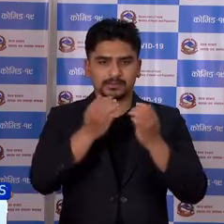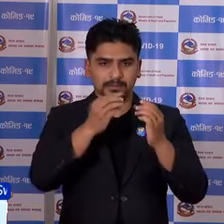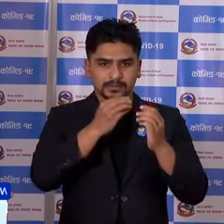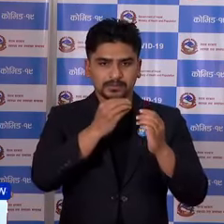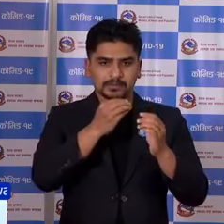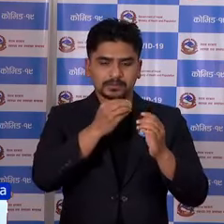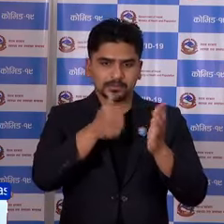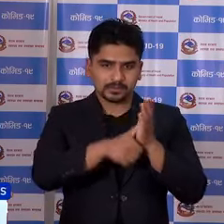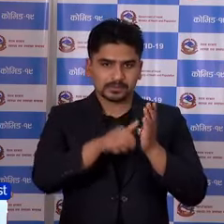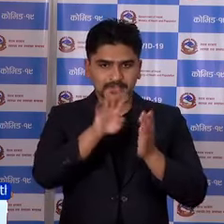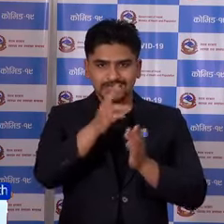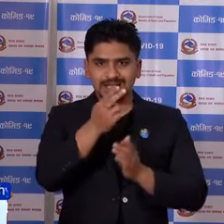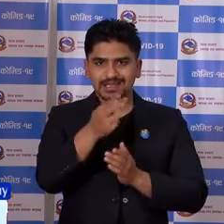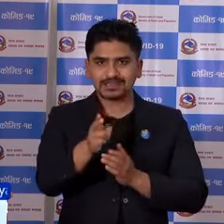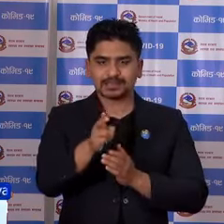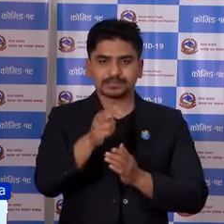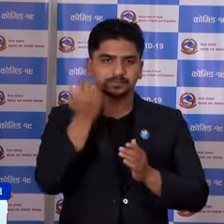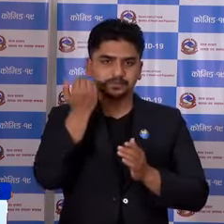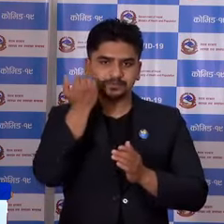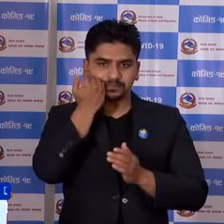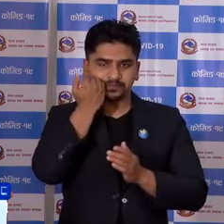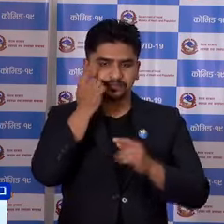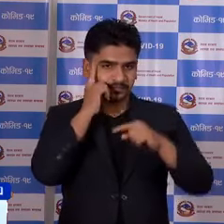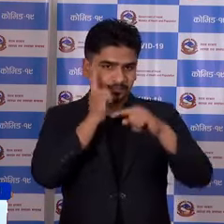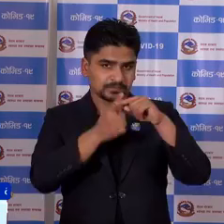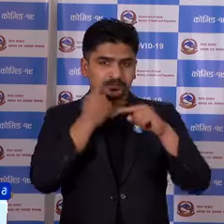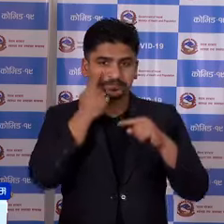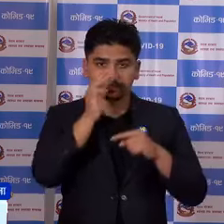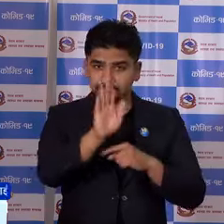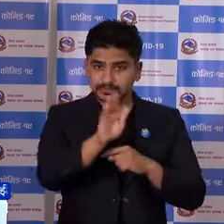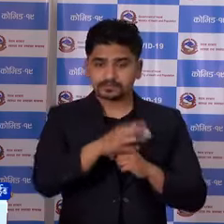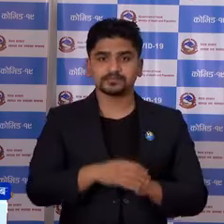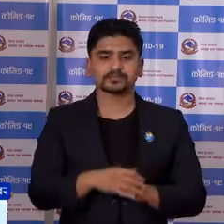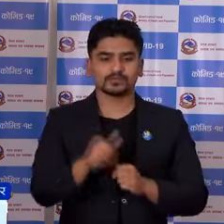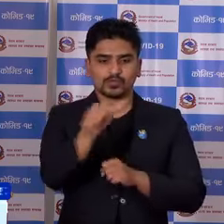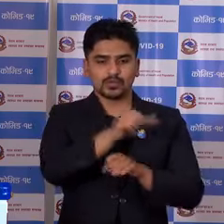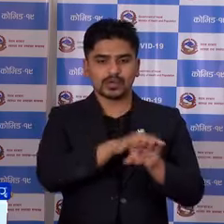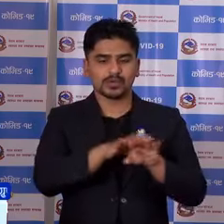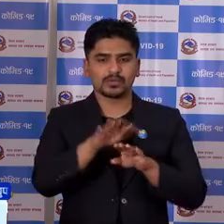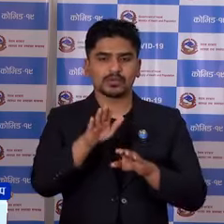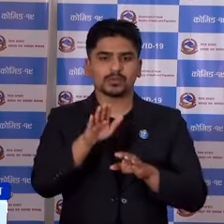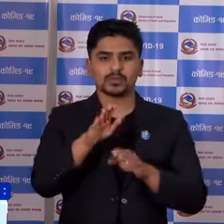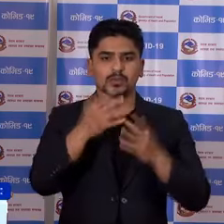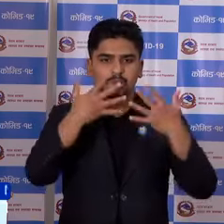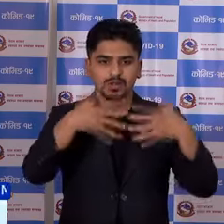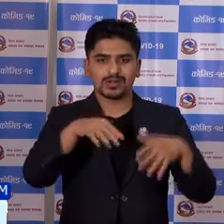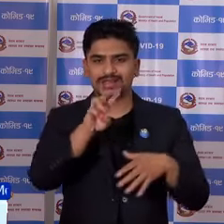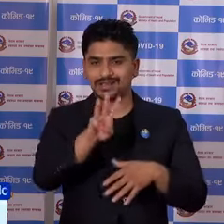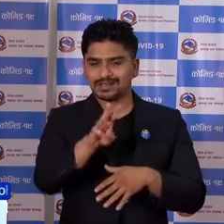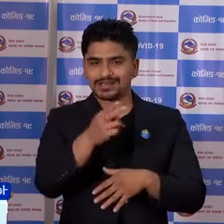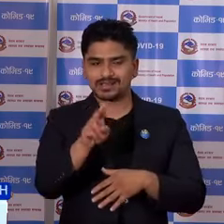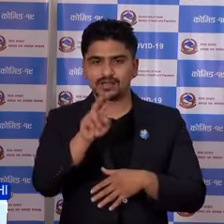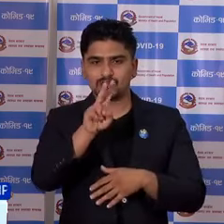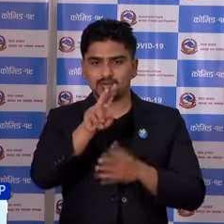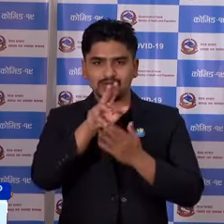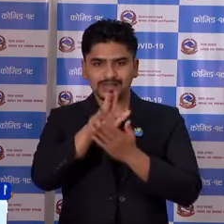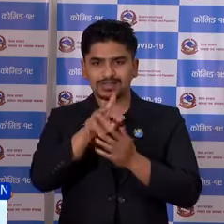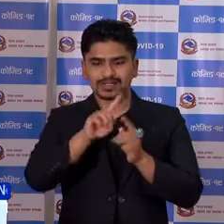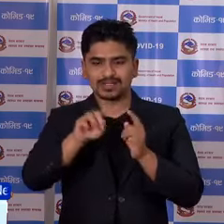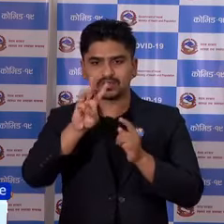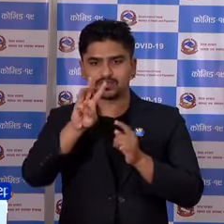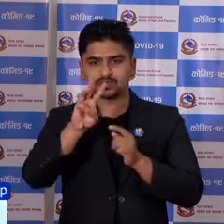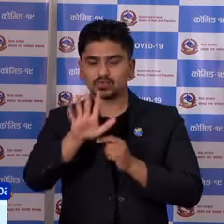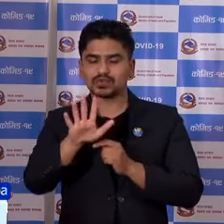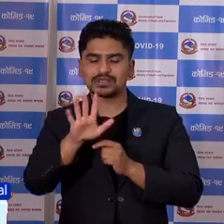परीक्षणमा 4 जना पुरुषको पोजिटिभ देखिएको छ। उहाँहरू बर्दियाका 3 जना